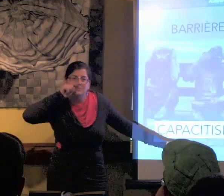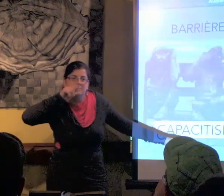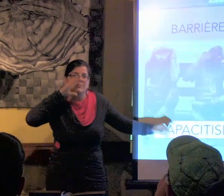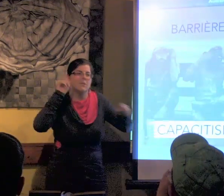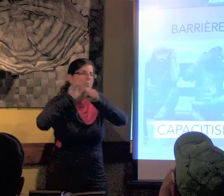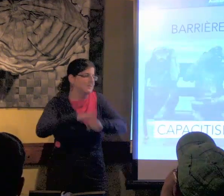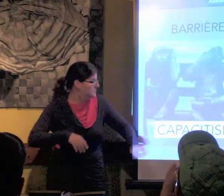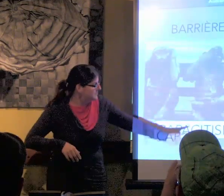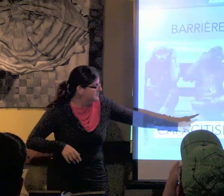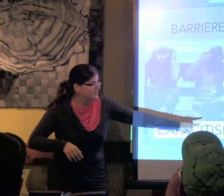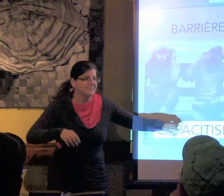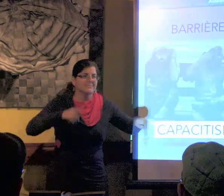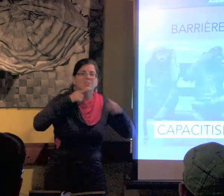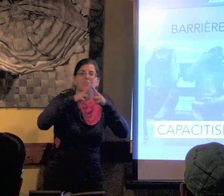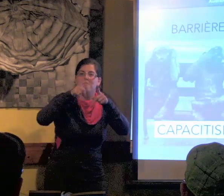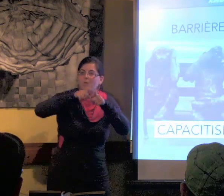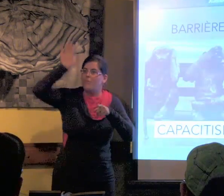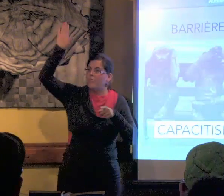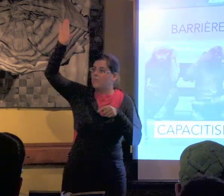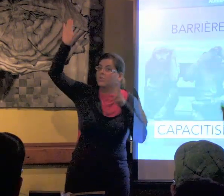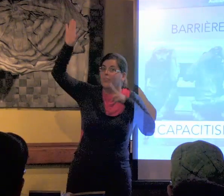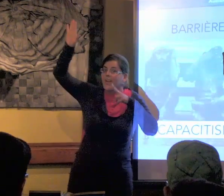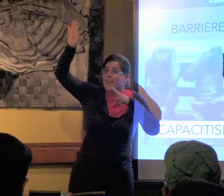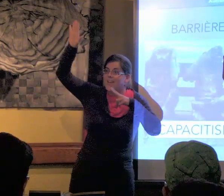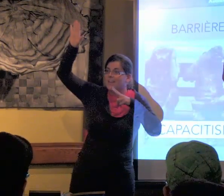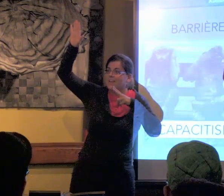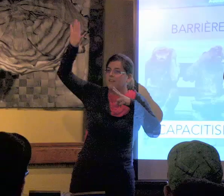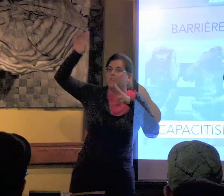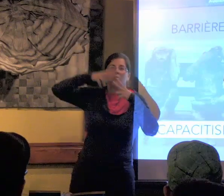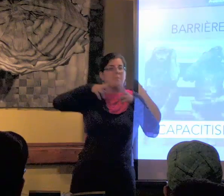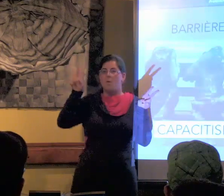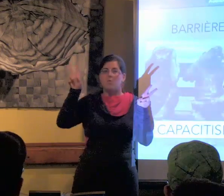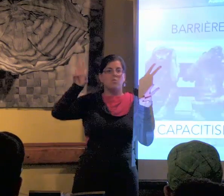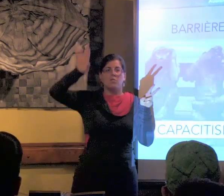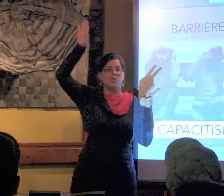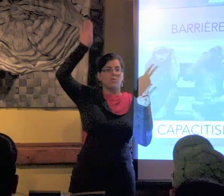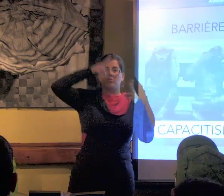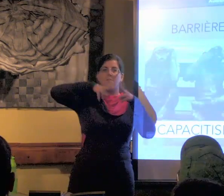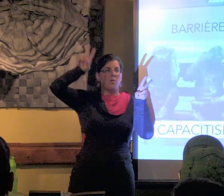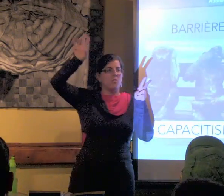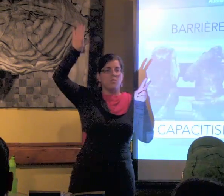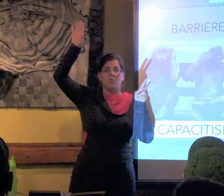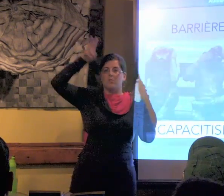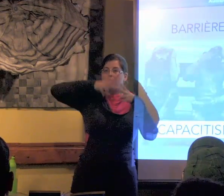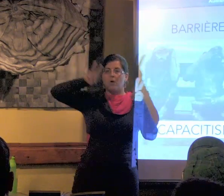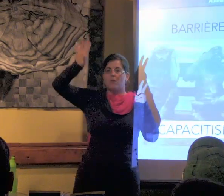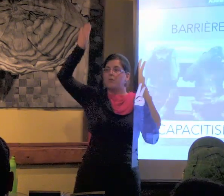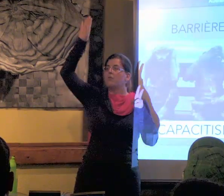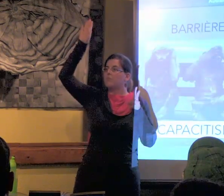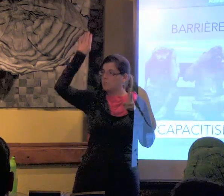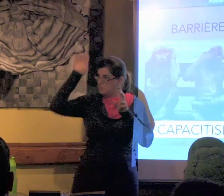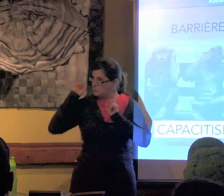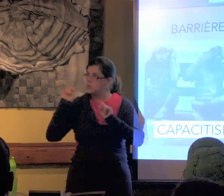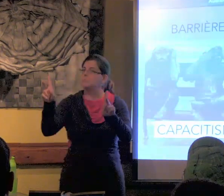Capacitisme et autisme. Alors, si vous les connaissez, levez la main, pas vrai. Allez-y. Qui ne connaît pas, me dites,